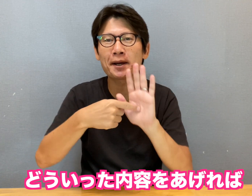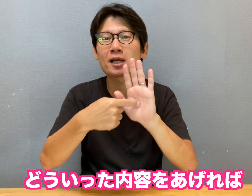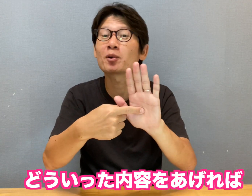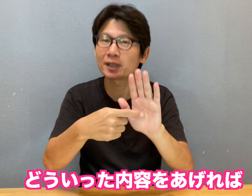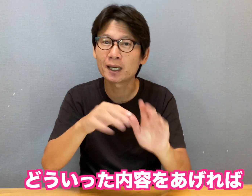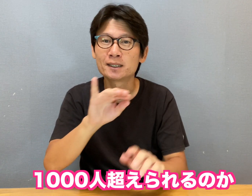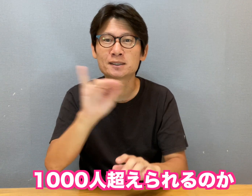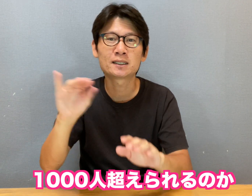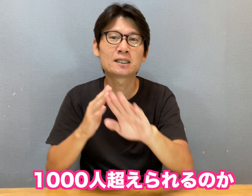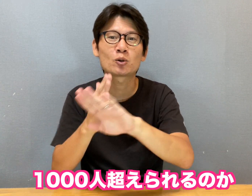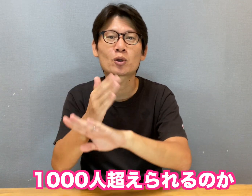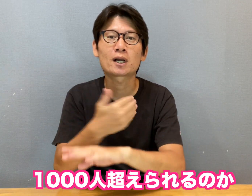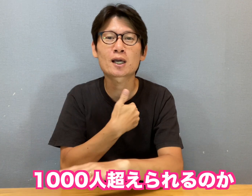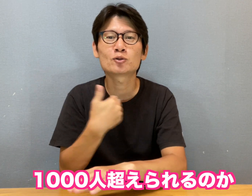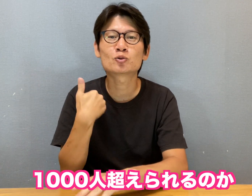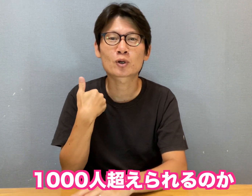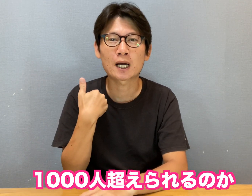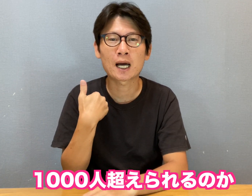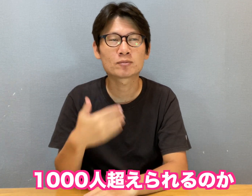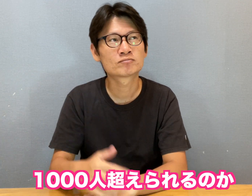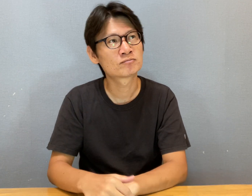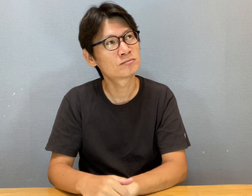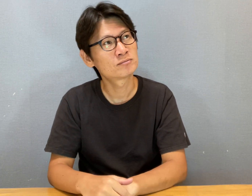ればね、1000人超えられるのか、